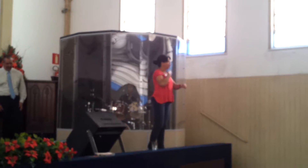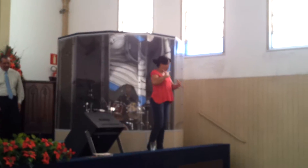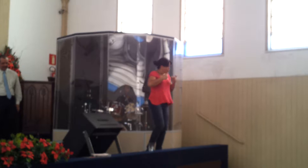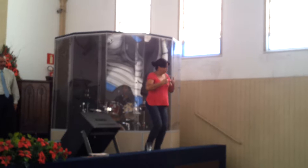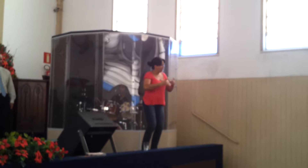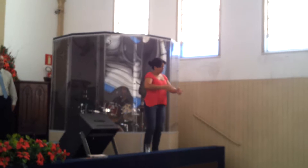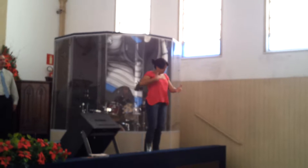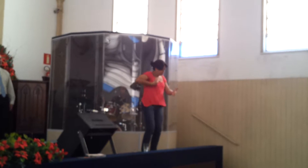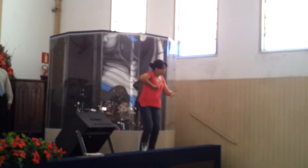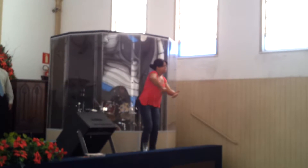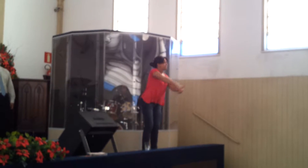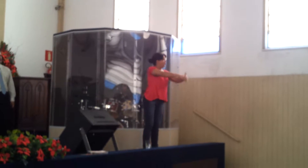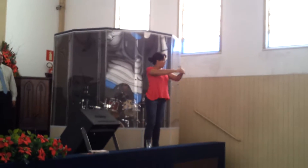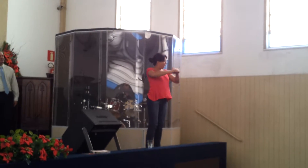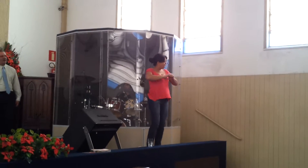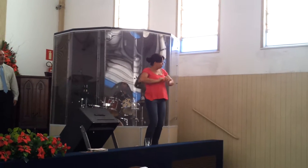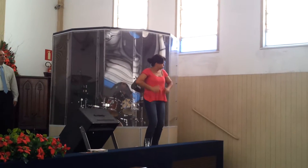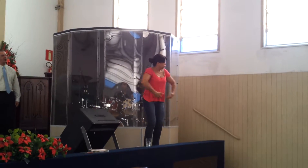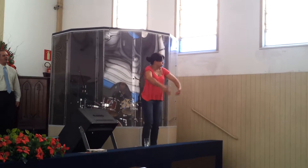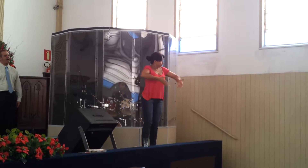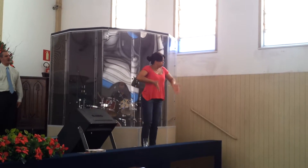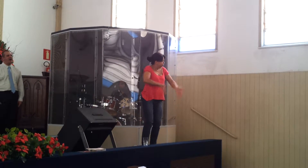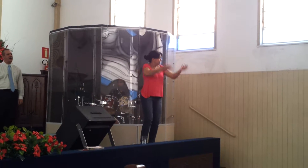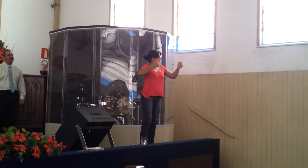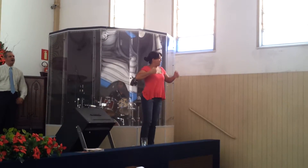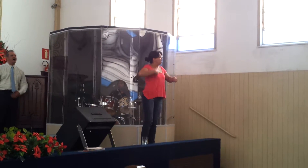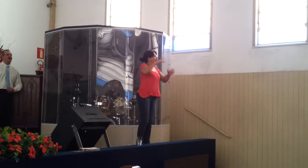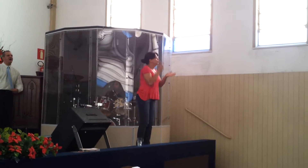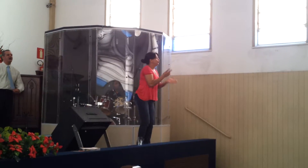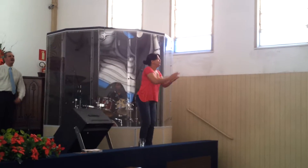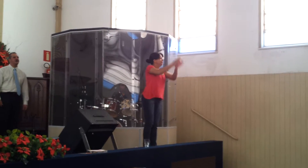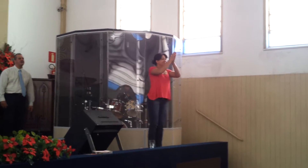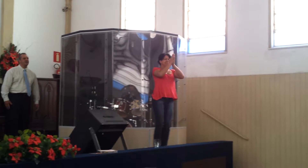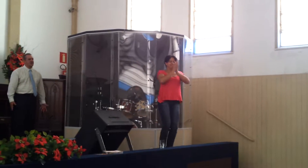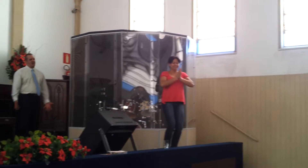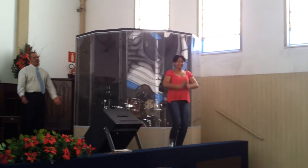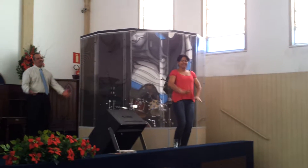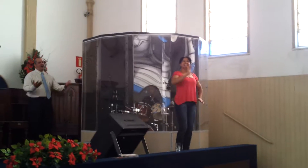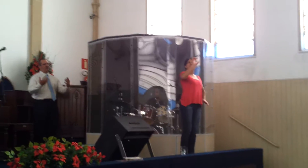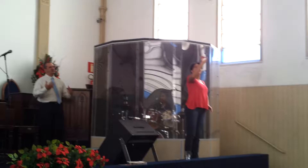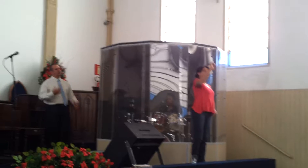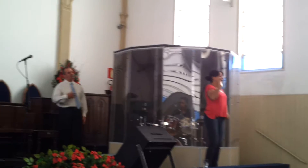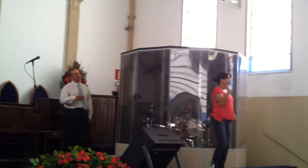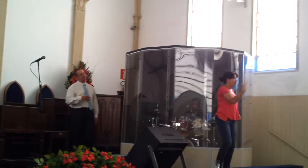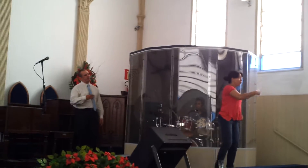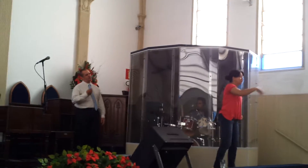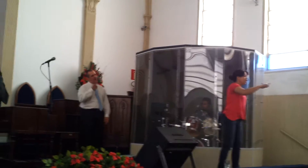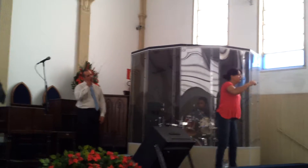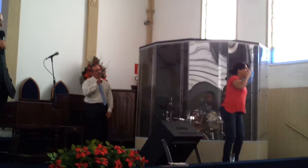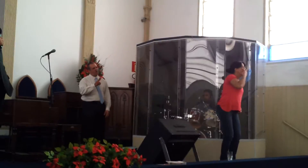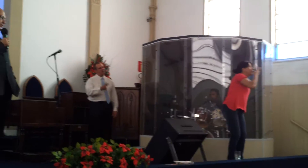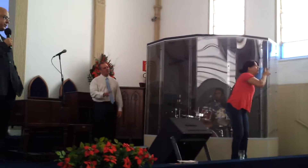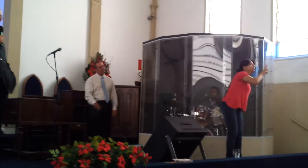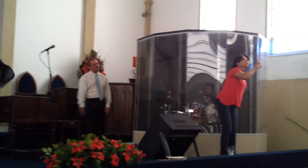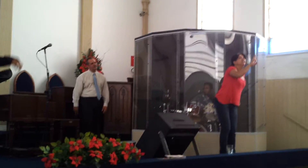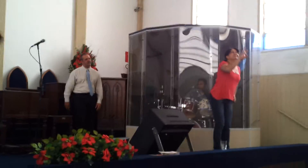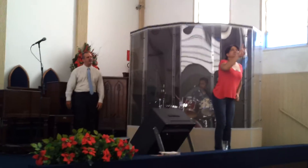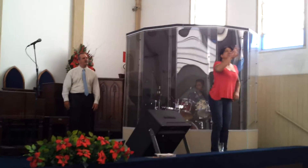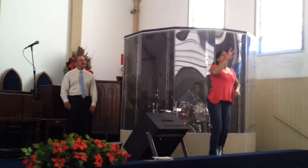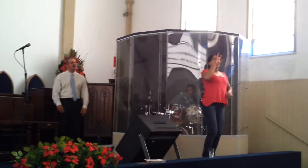mudar Não pode se adorar Seu arco-me pode